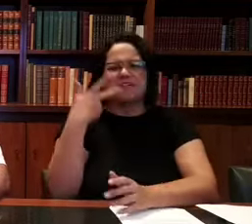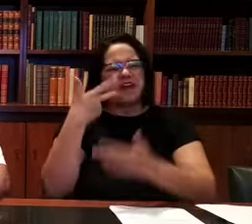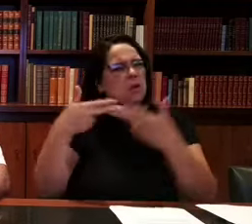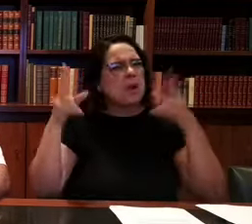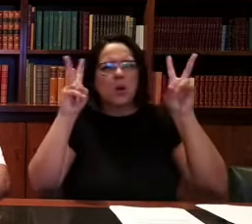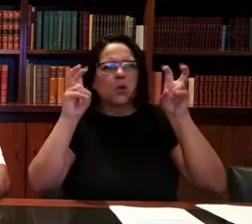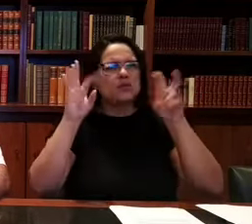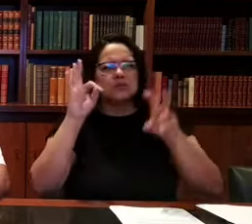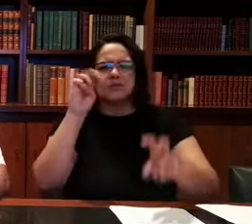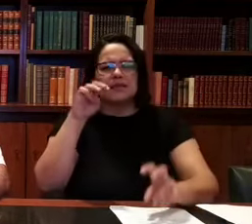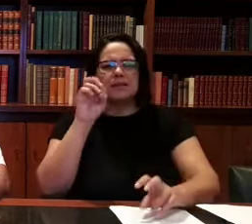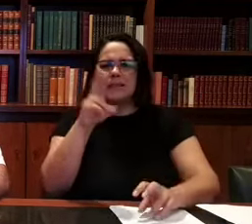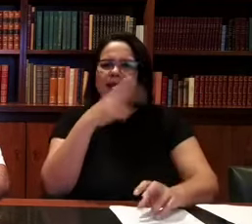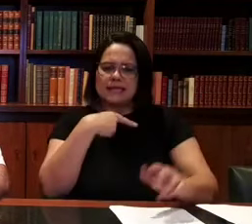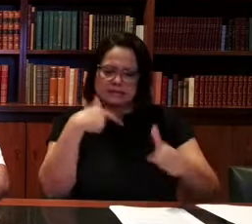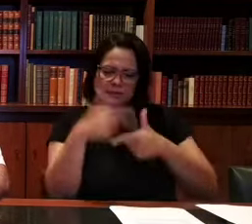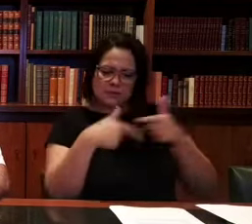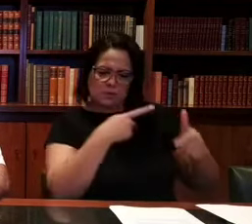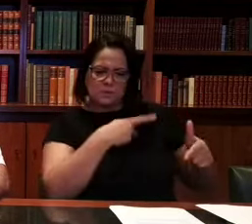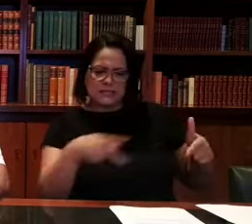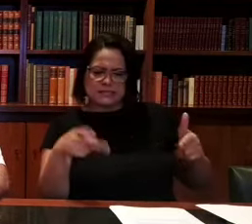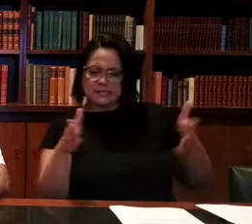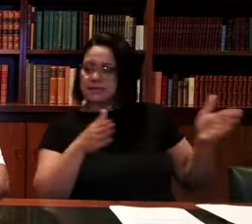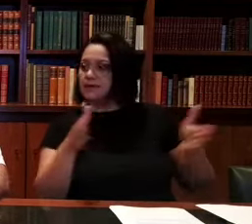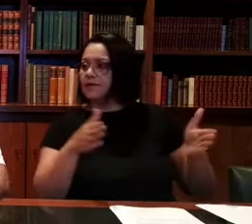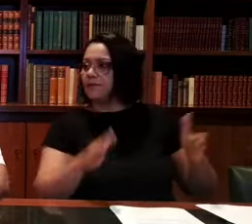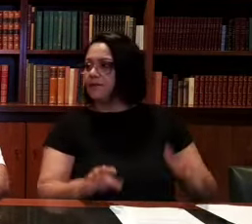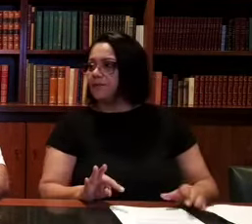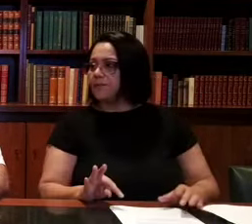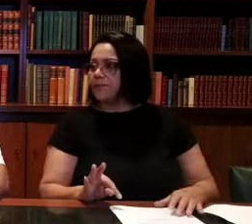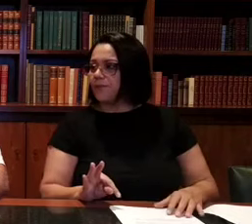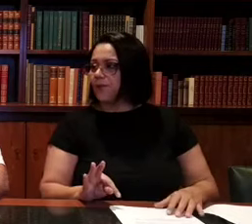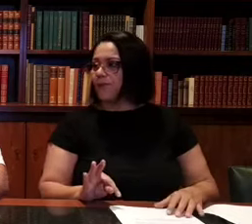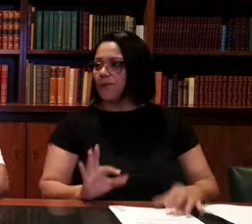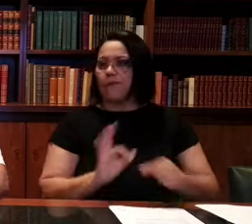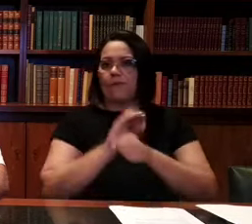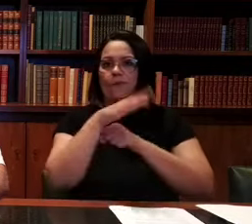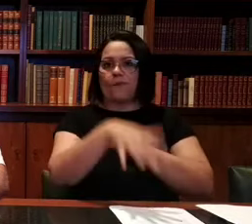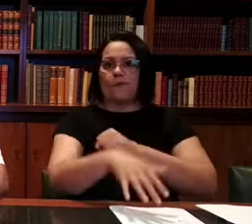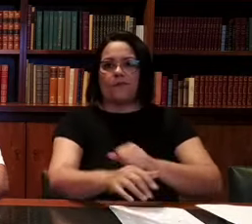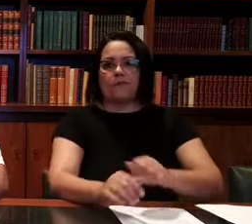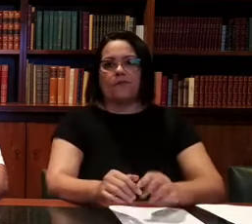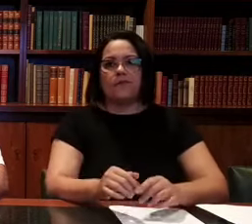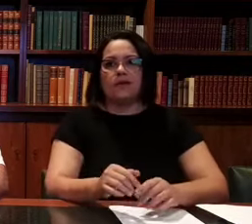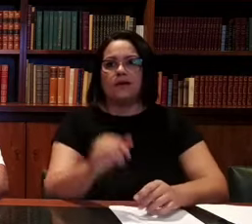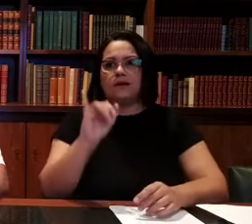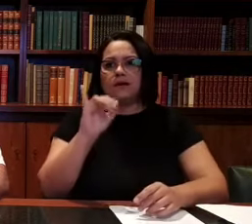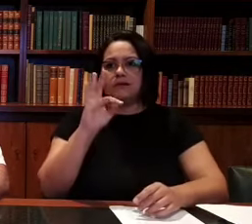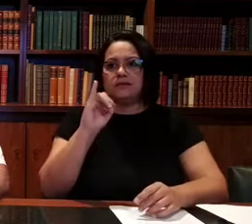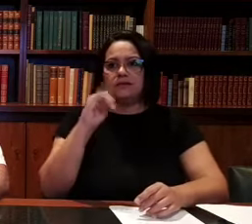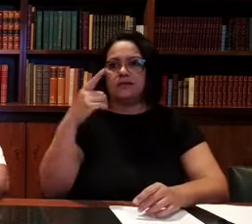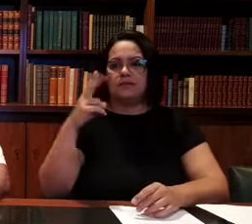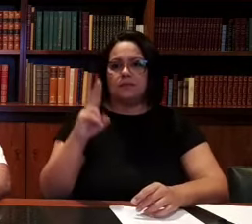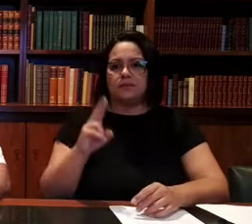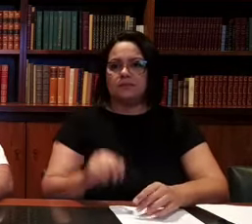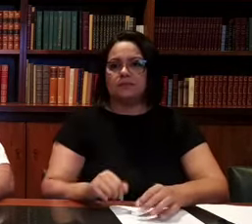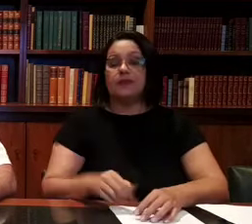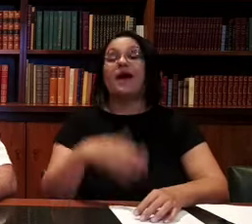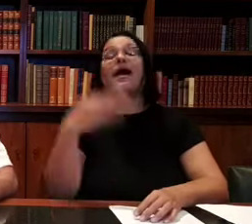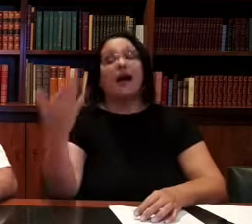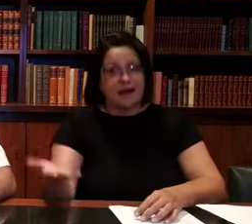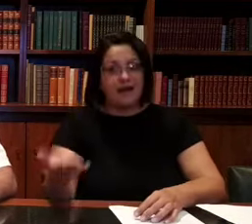falar alguma coisa que se do tempo durante o mandato dele aqui a Itaipu tá aí então